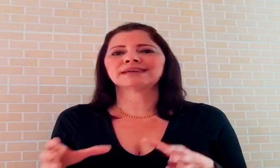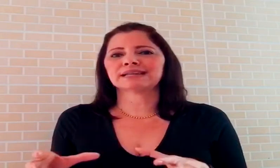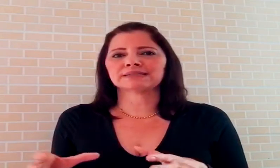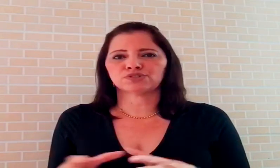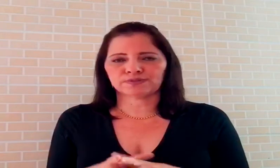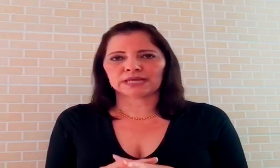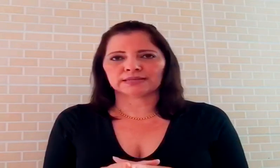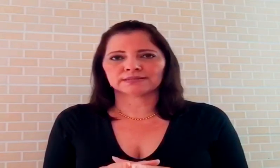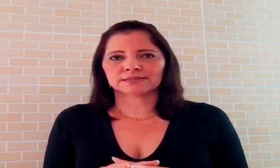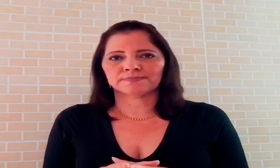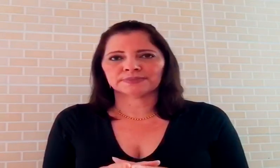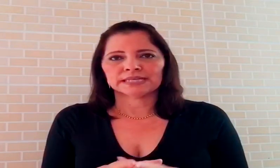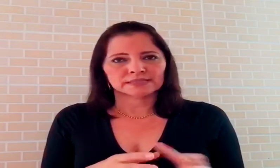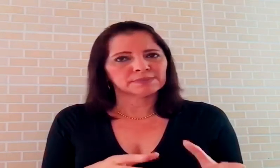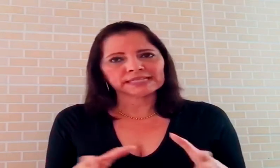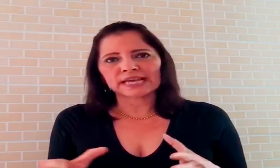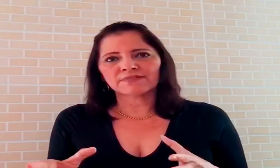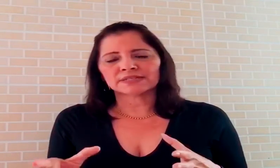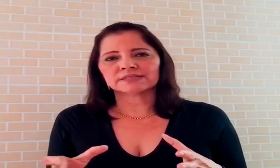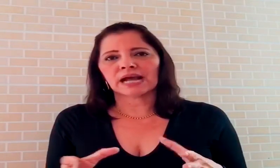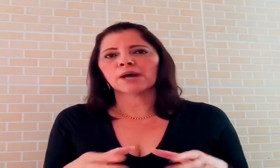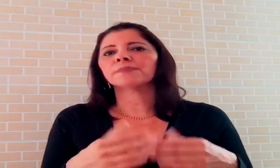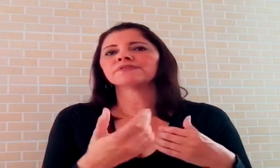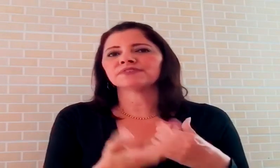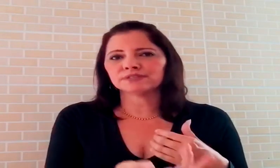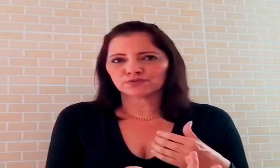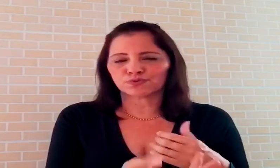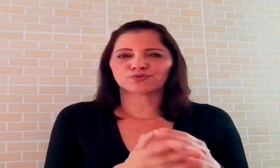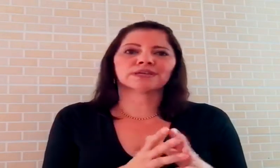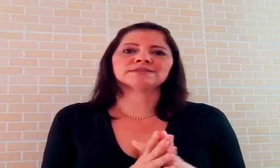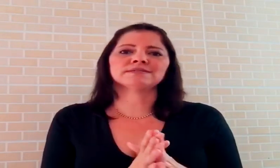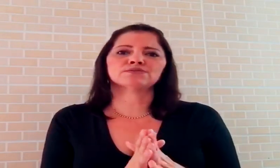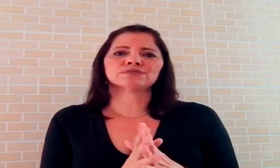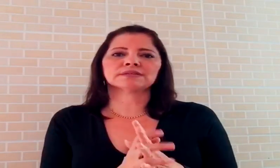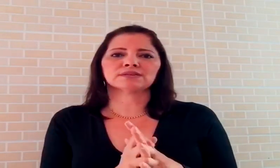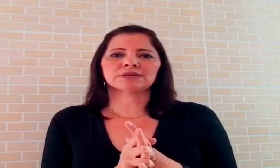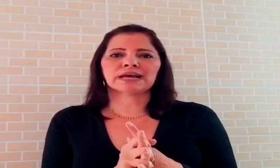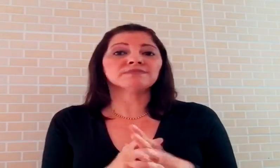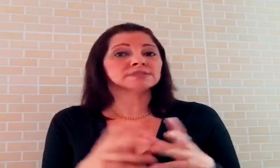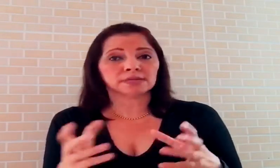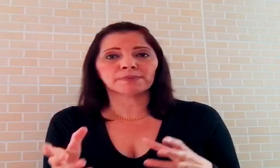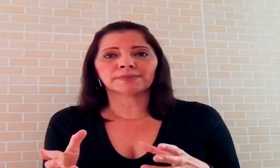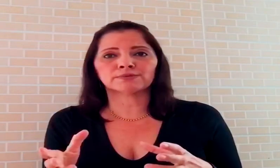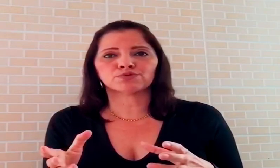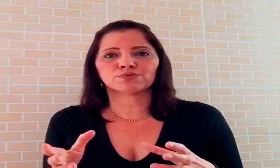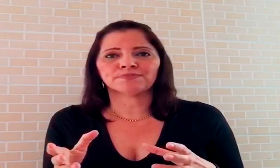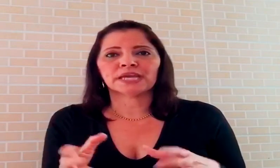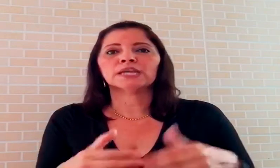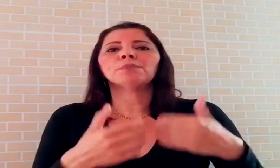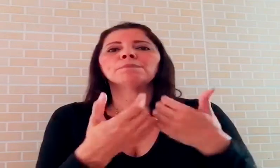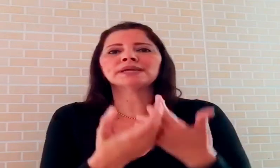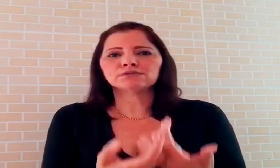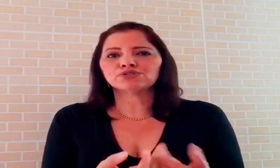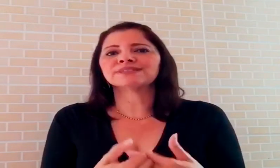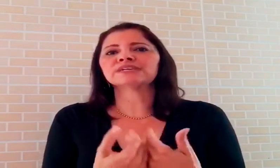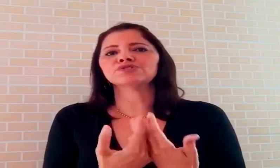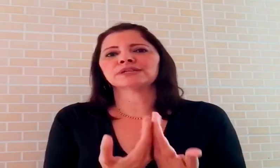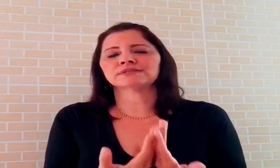as atividades. Também devem estar previstos os requisitos das aeronaves e equipamentos e o plano de destinação